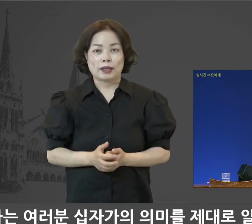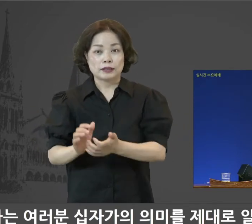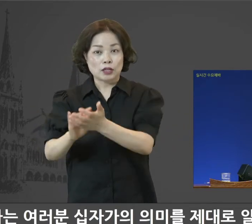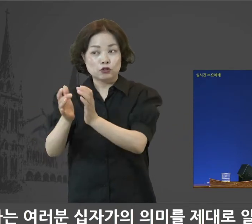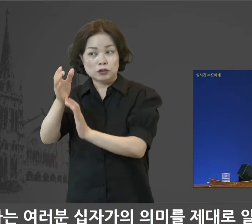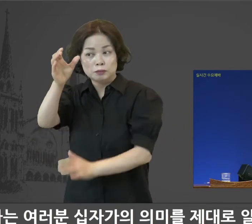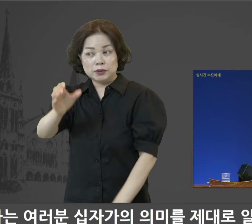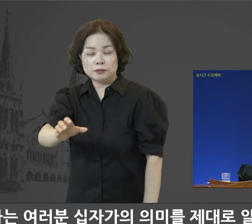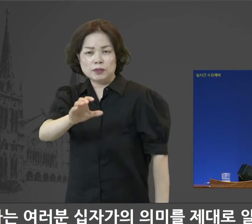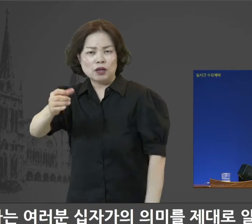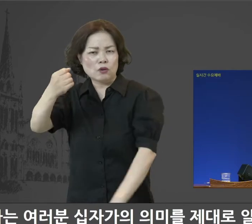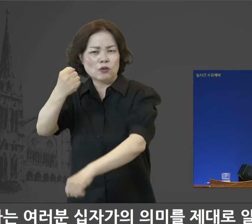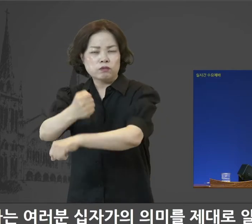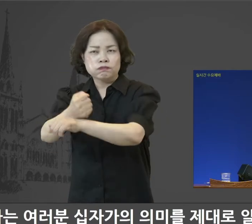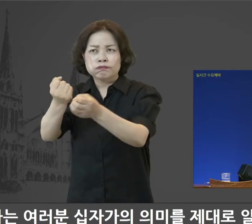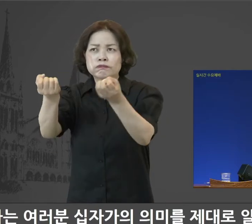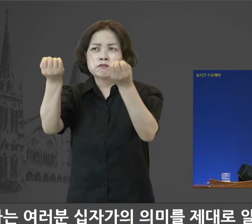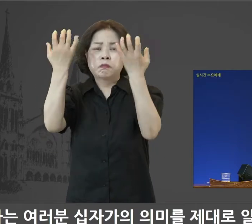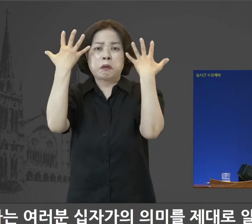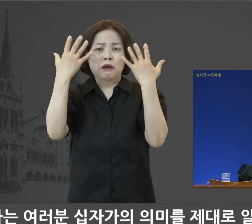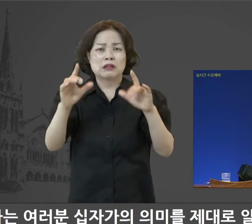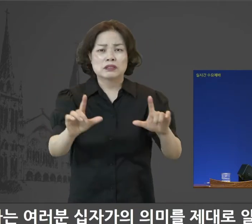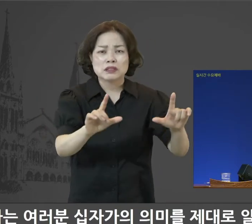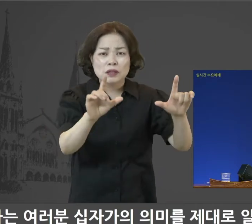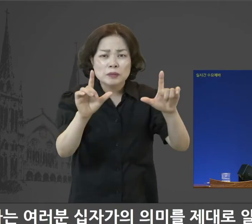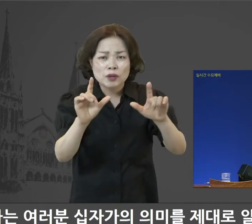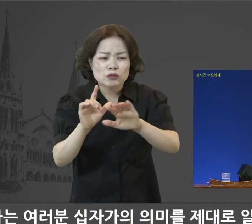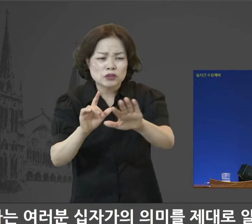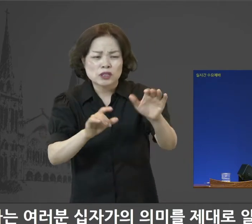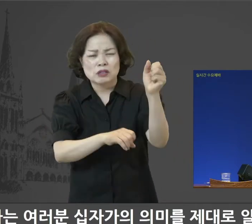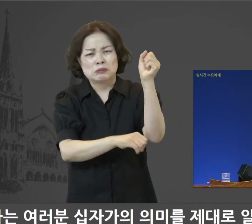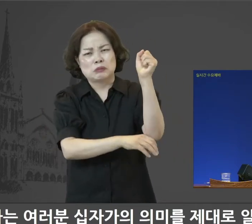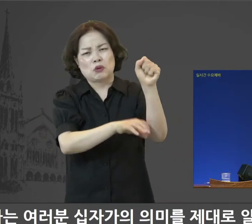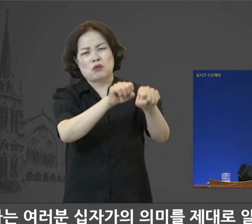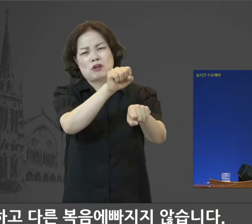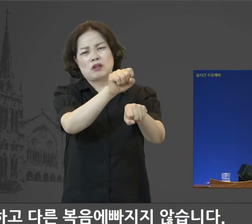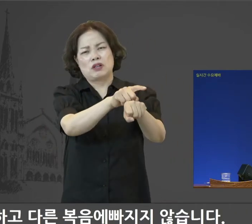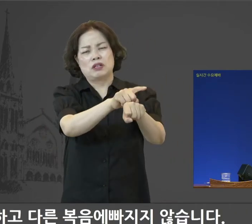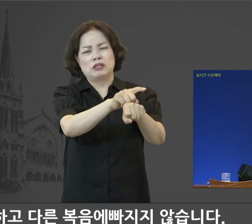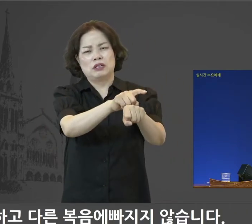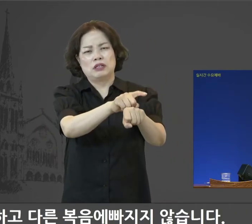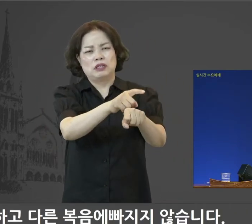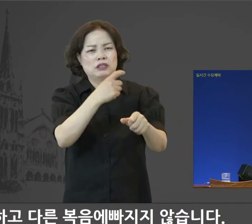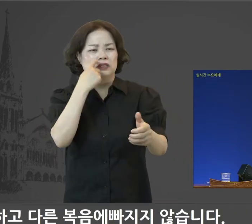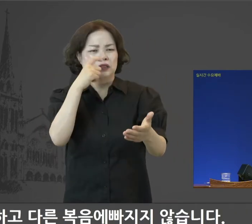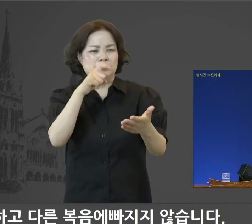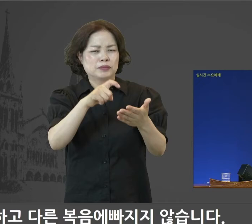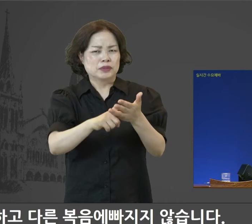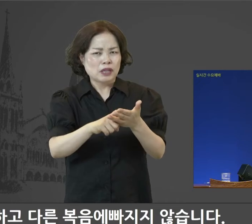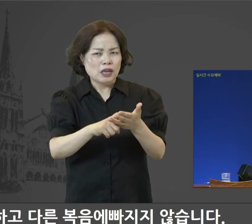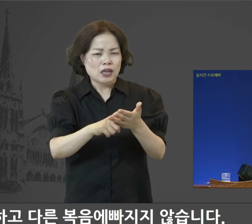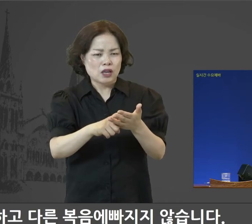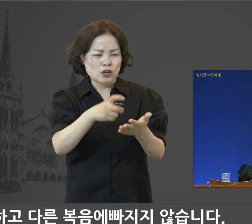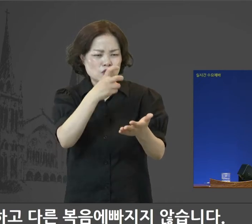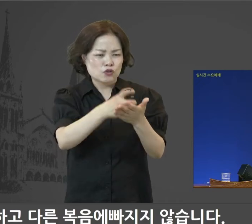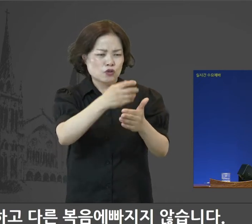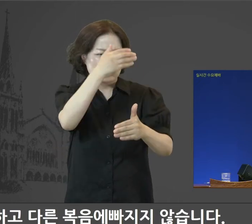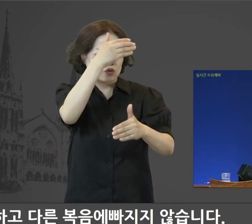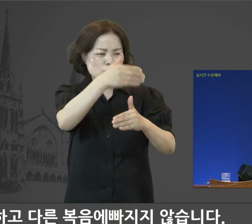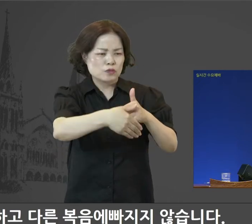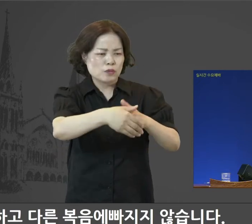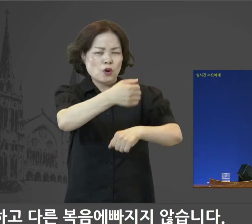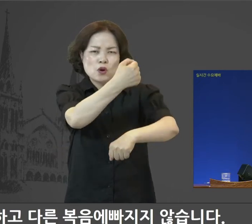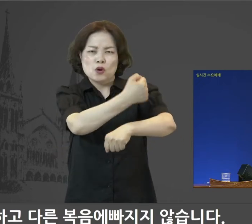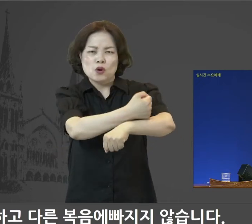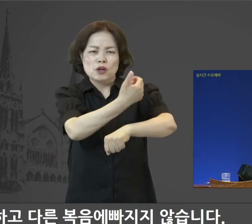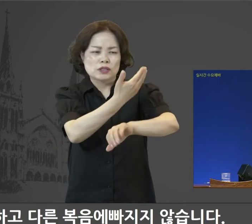예수님의 십자가의 공로를 망각하고 살면 우리는 본성에 따라 쉽게 율법주의나 공로주의,